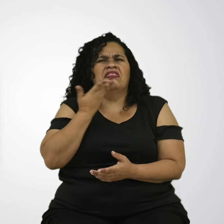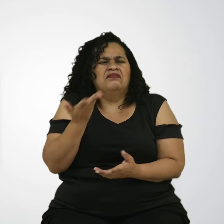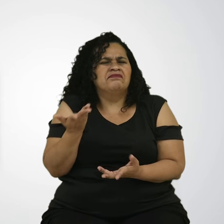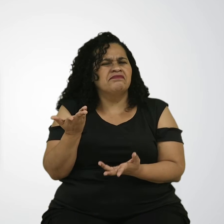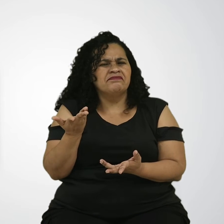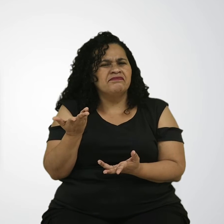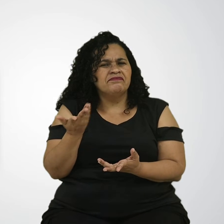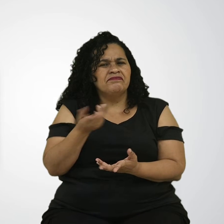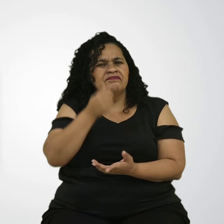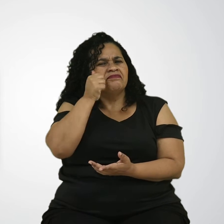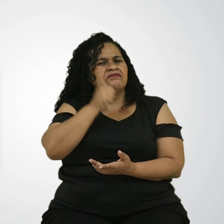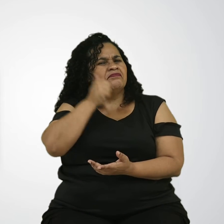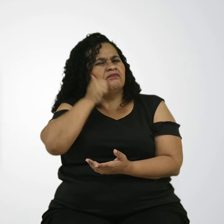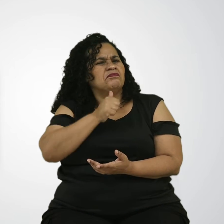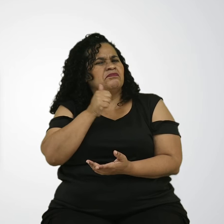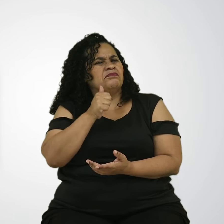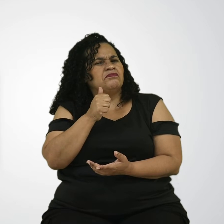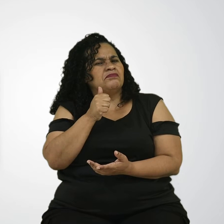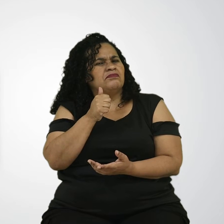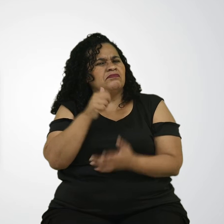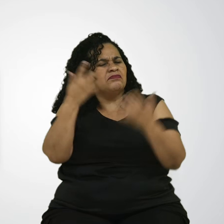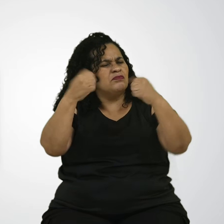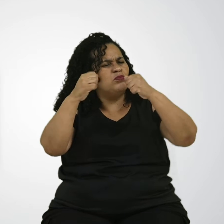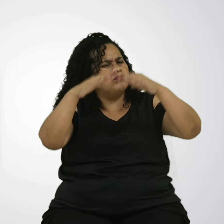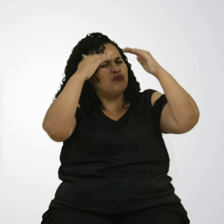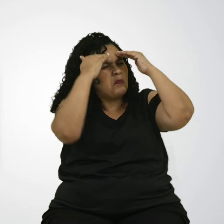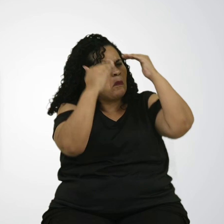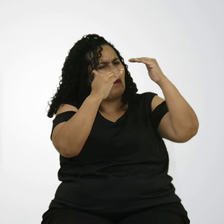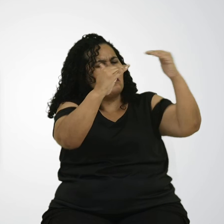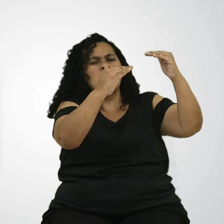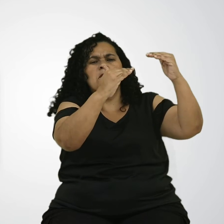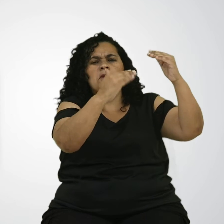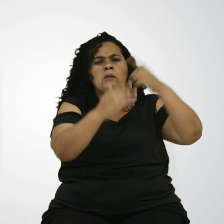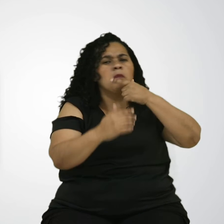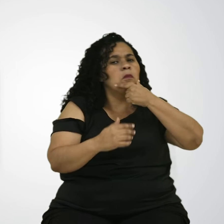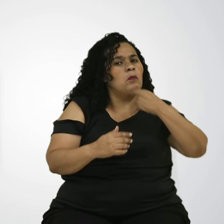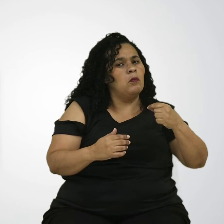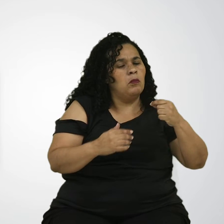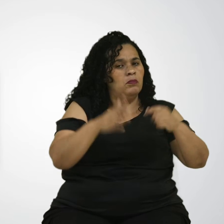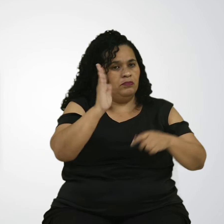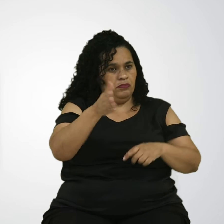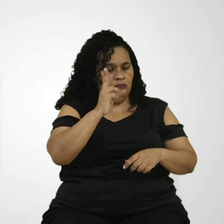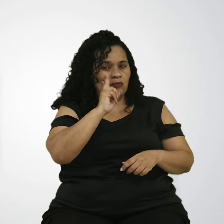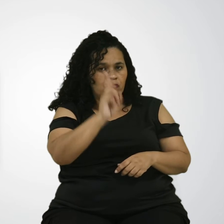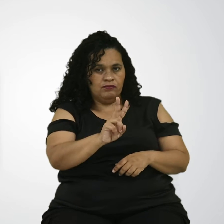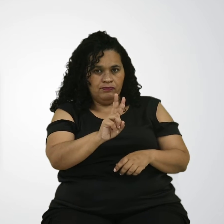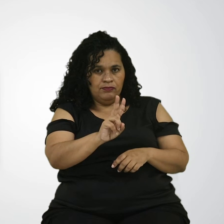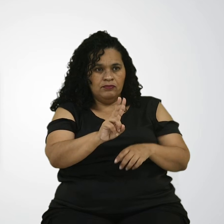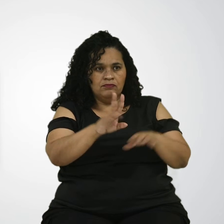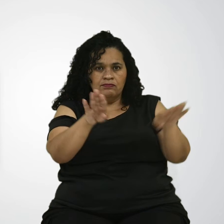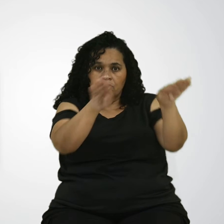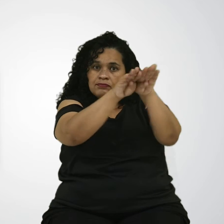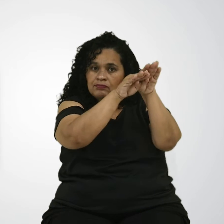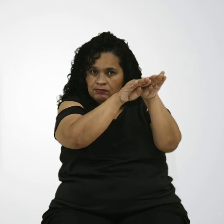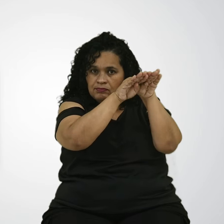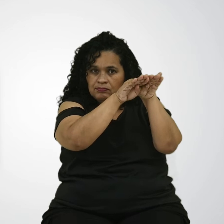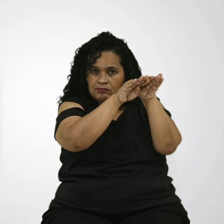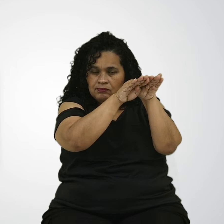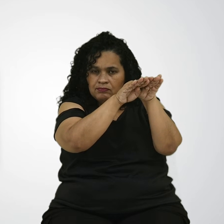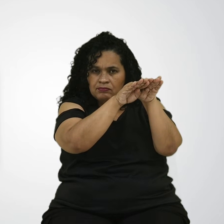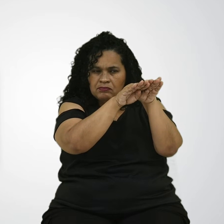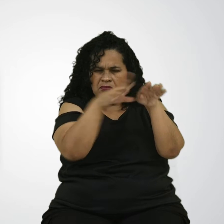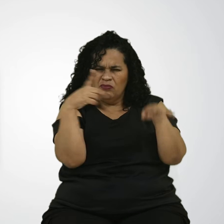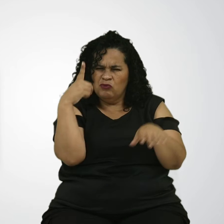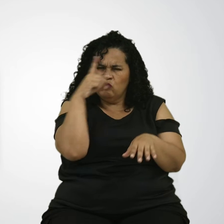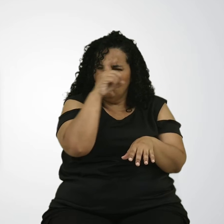A mulher deve se sujeitar ao homem. Isso é inferioridade. Não é inferioridade, a gente já viu que não é. Isso é muito difícil.